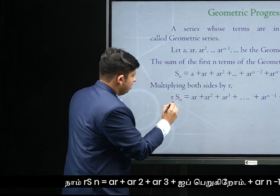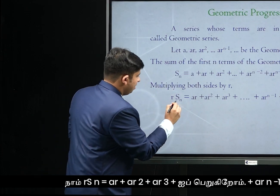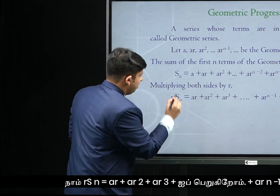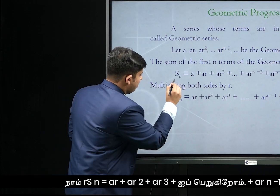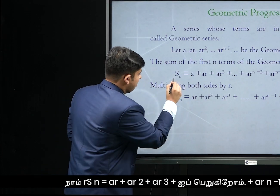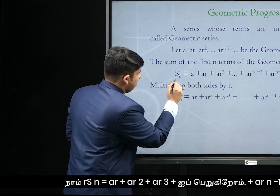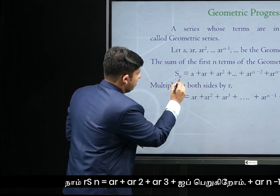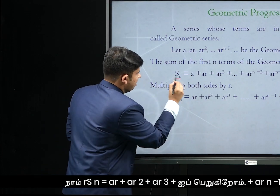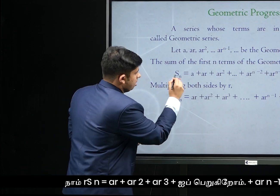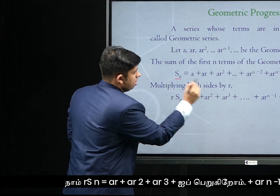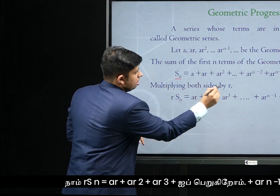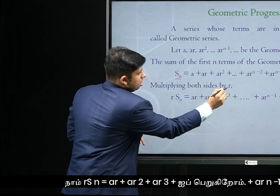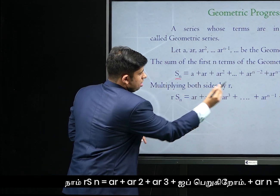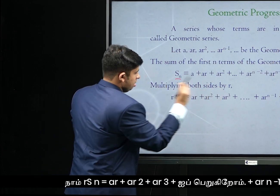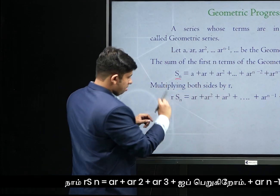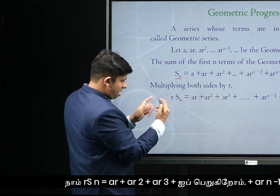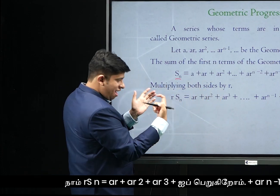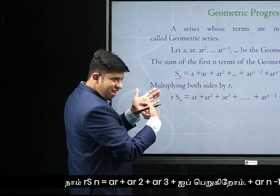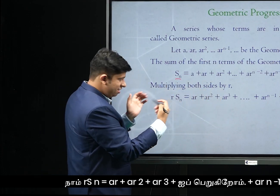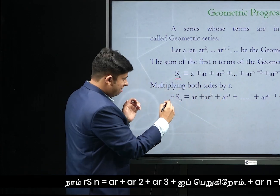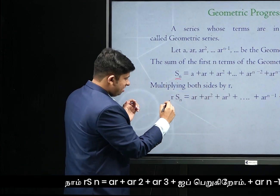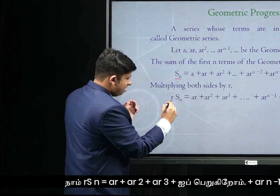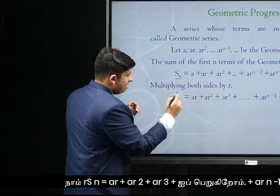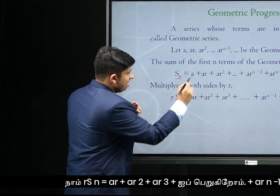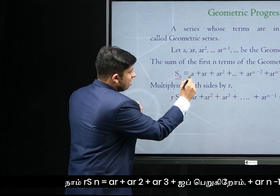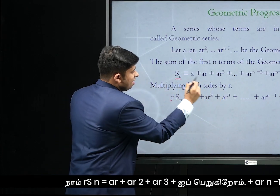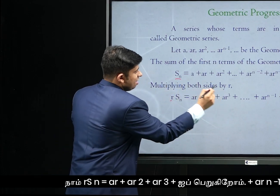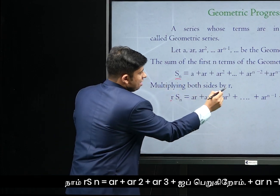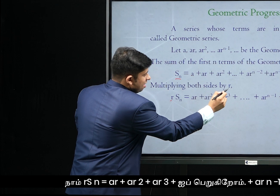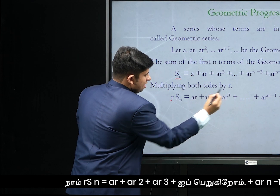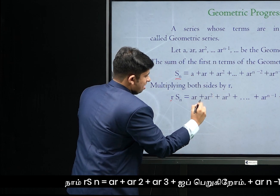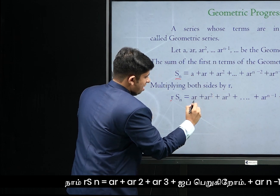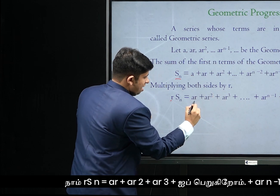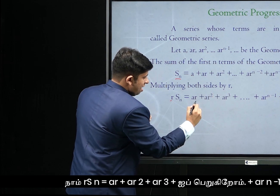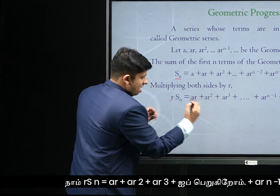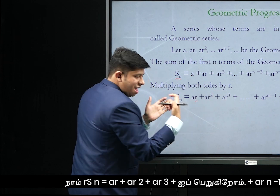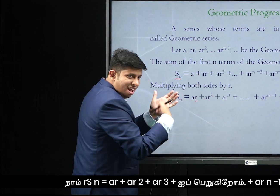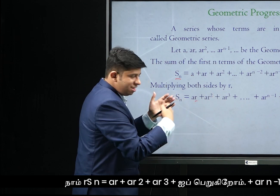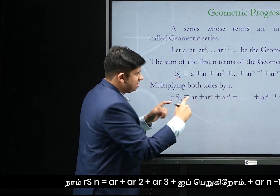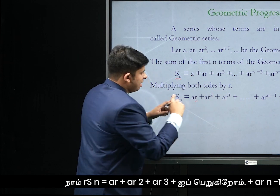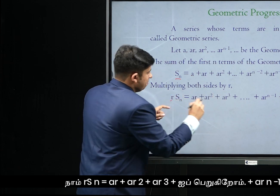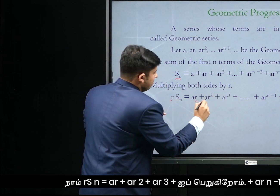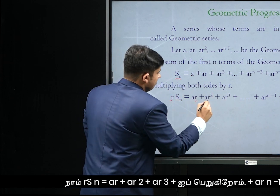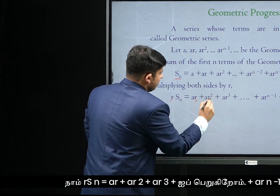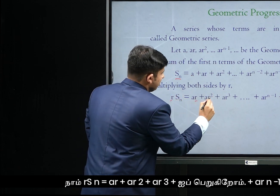ஈடு ஏஆர் கூட்டல் ஏஆர் மேலிலக்கு 2 கூட்டல் ஏஆர் மேலிலக்கு 3